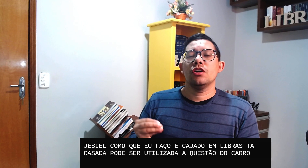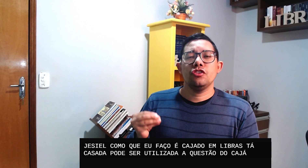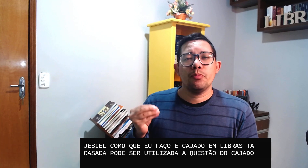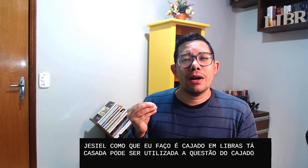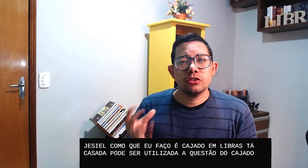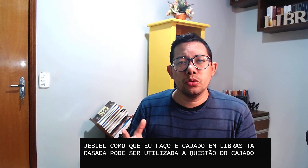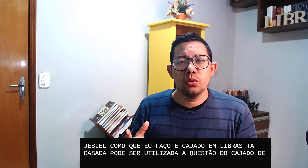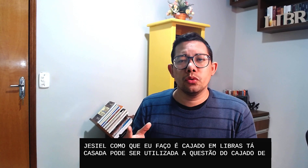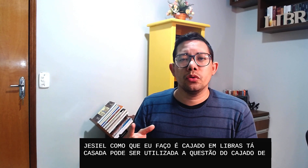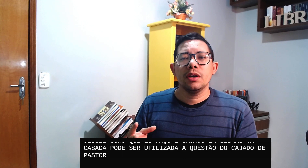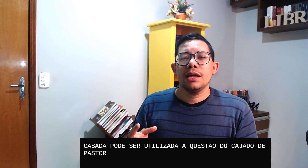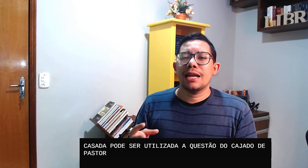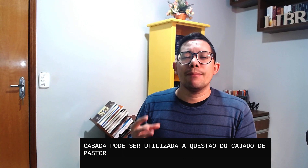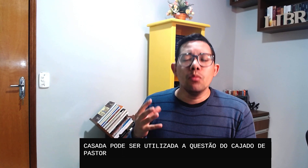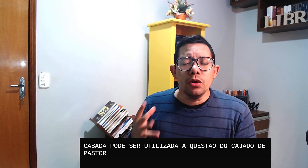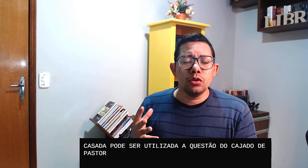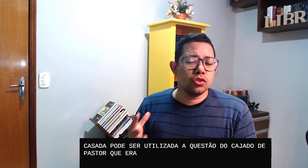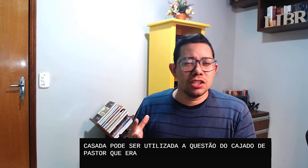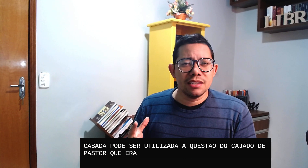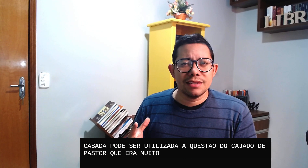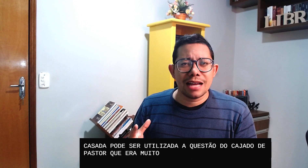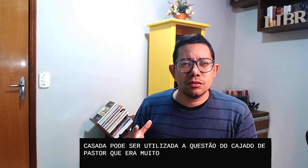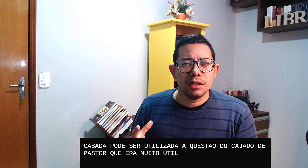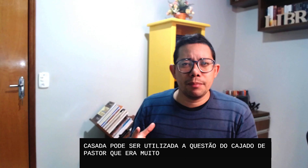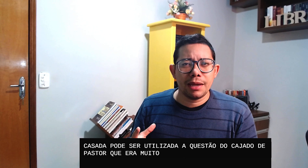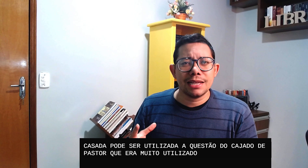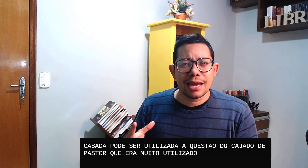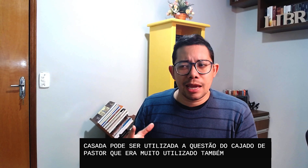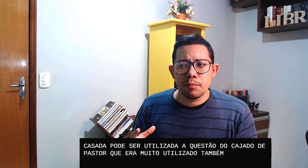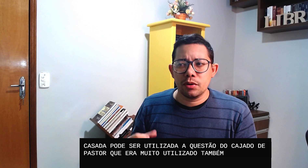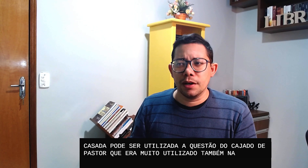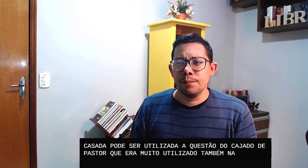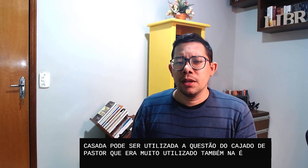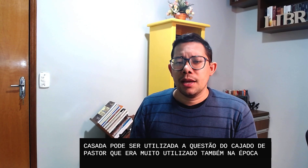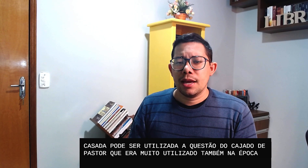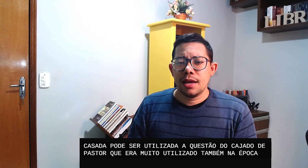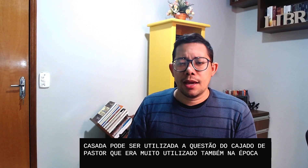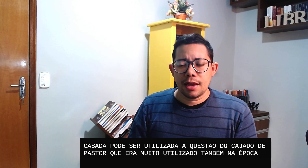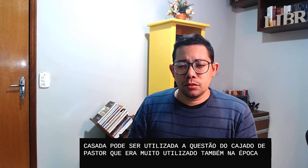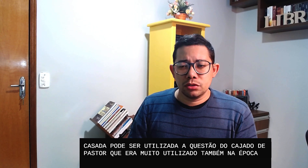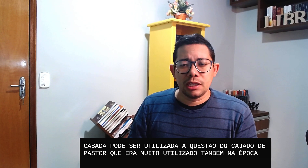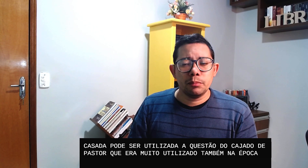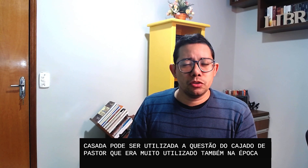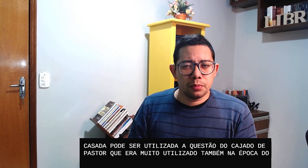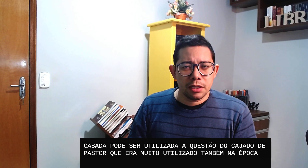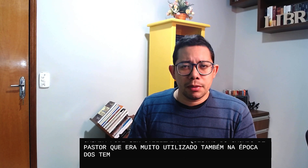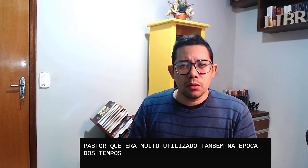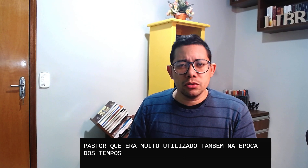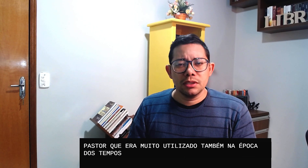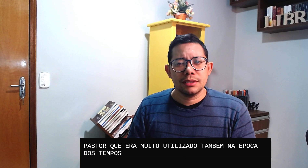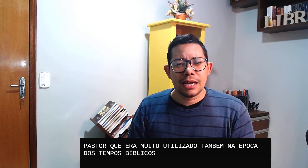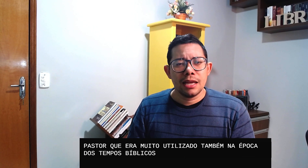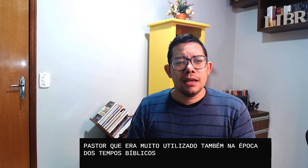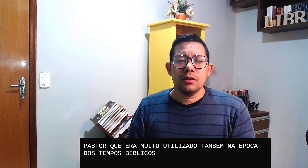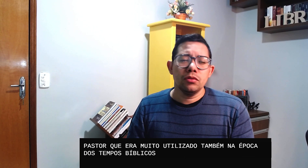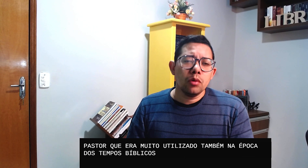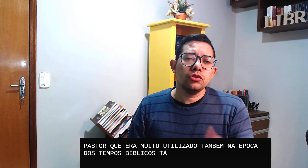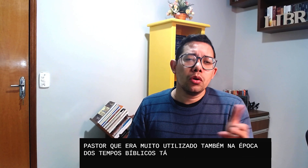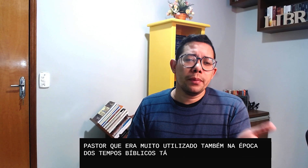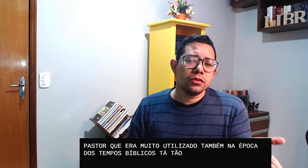de pastor, que era muito utilizado também na época dos tempos bíblicos, tá? Então, não só